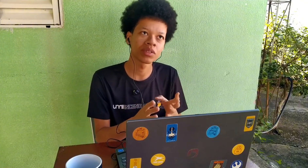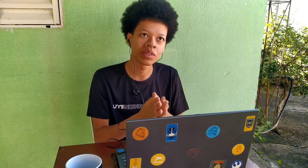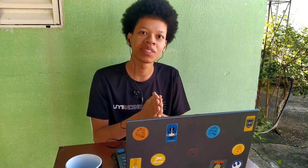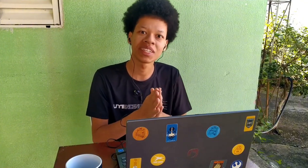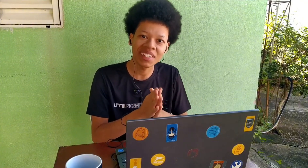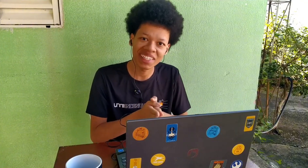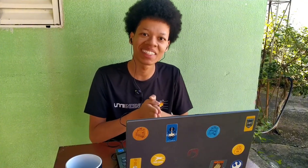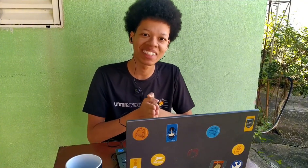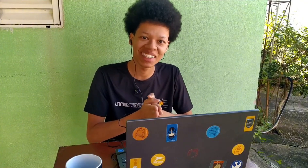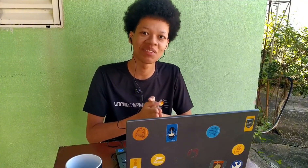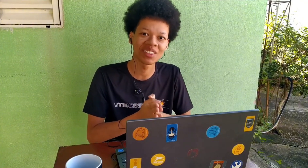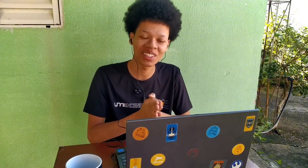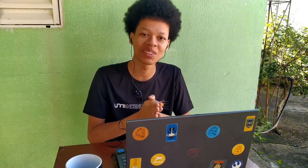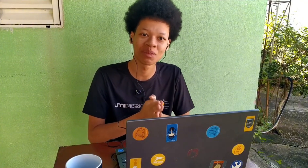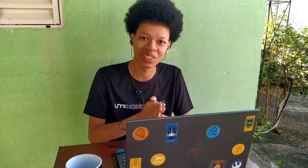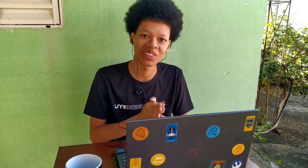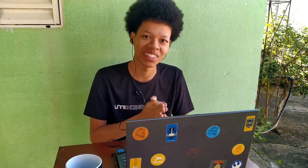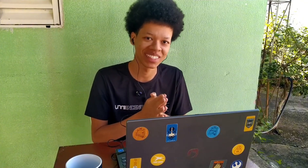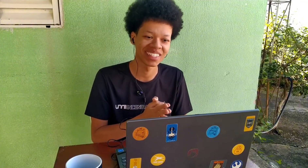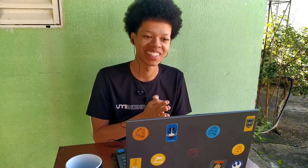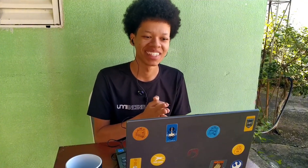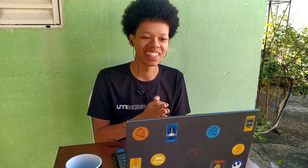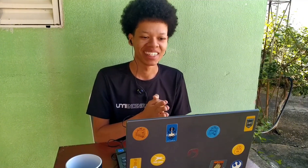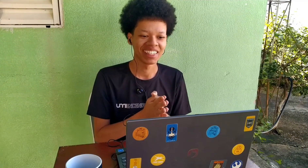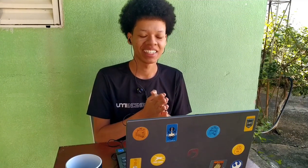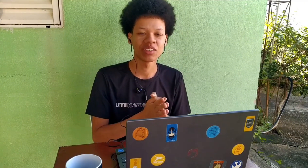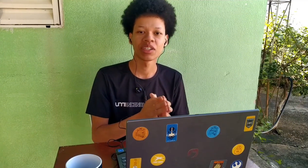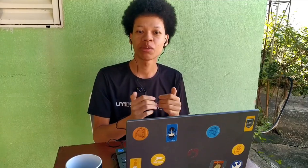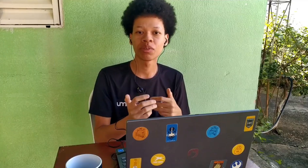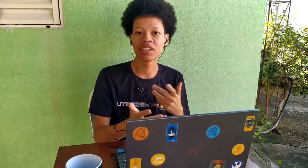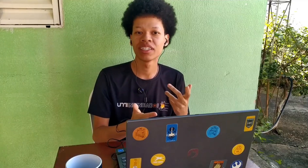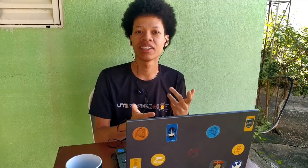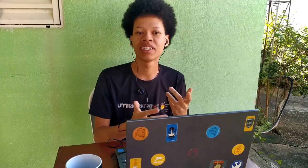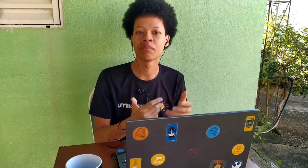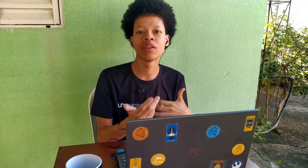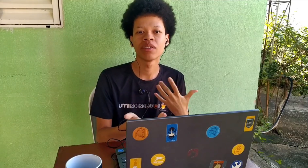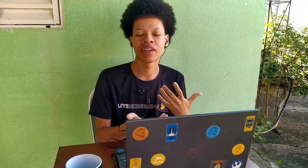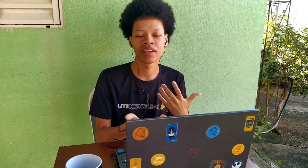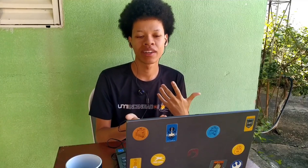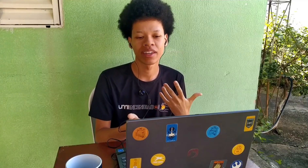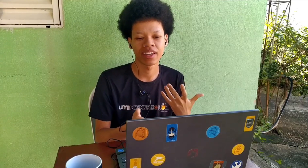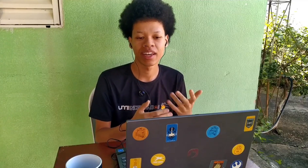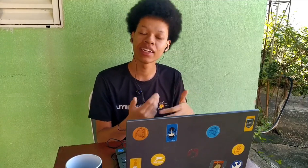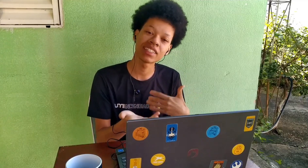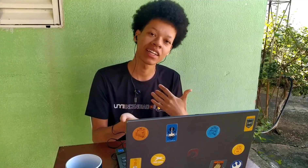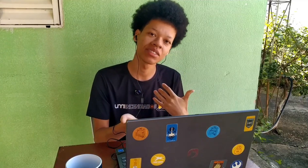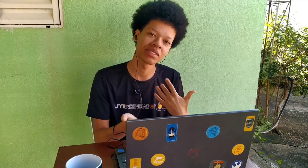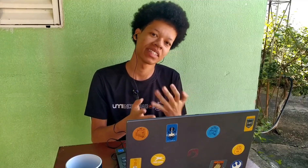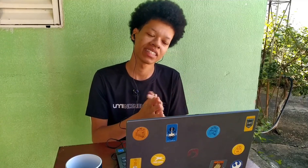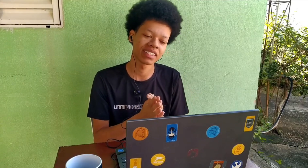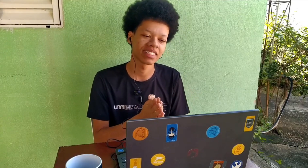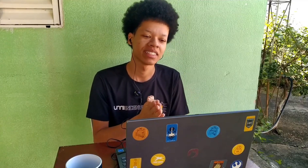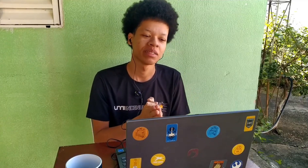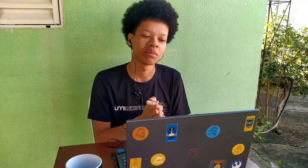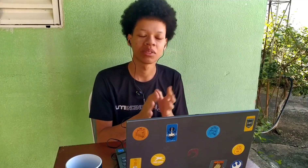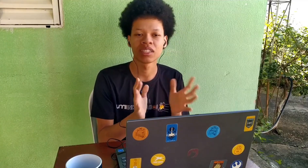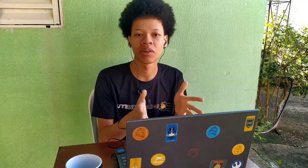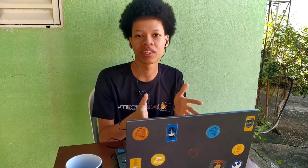tenho certeza que tem muitas omissões. E o que eu poderia ter realizado, assim, mostrar o